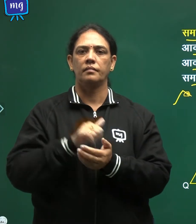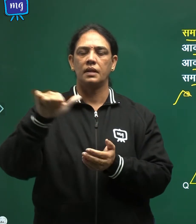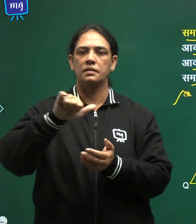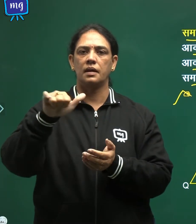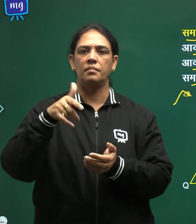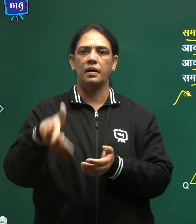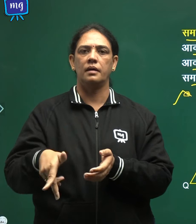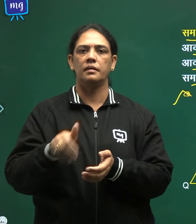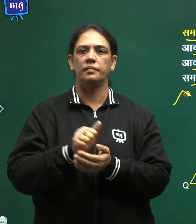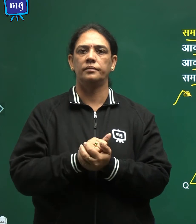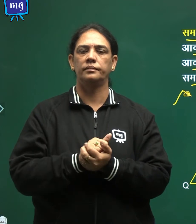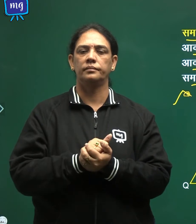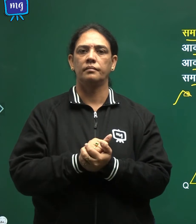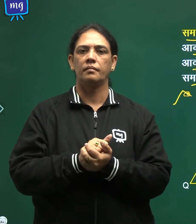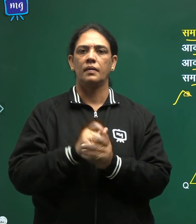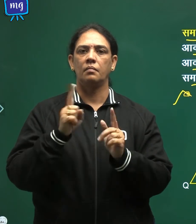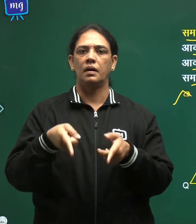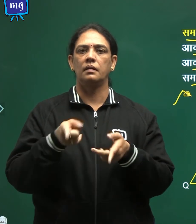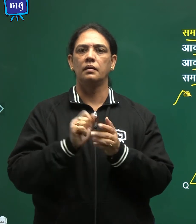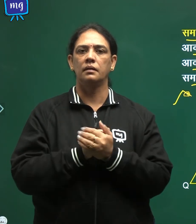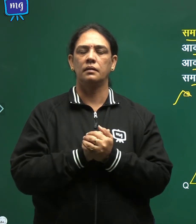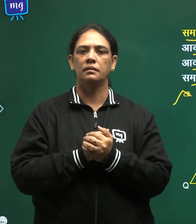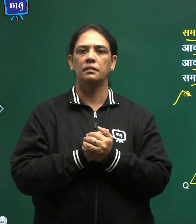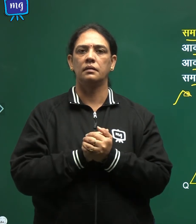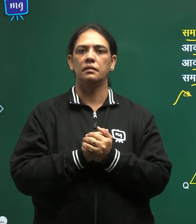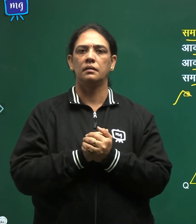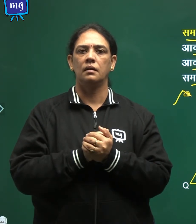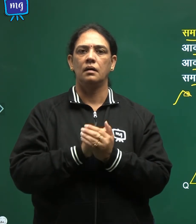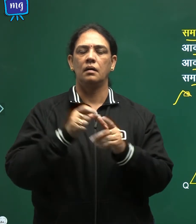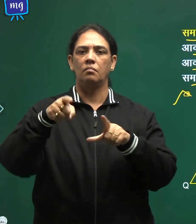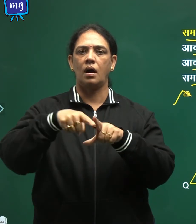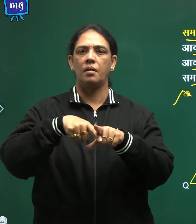समान है लेकिन माप